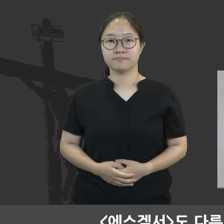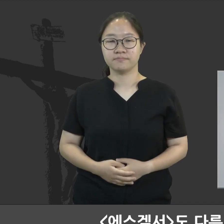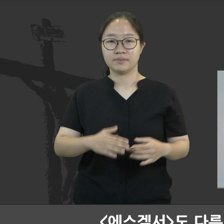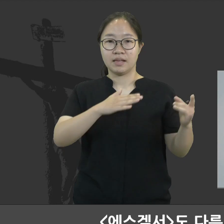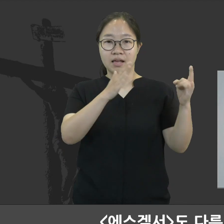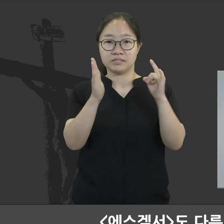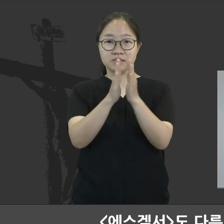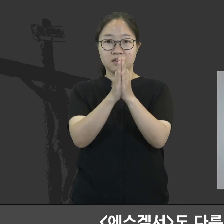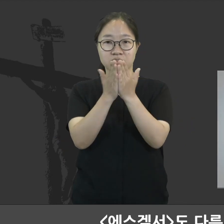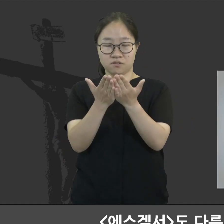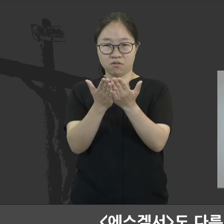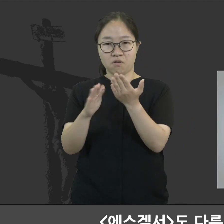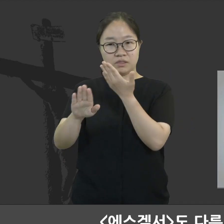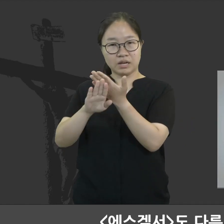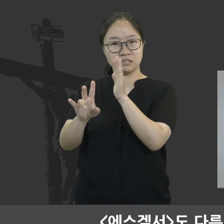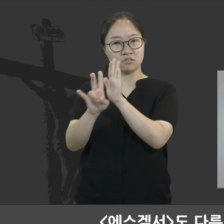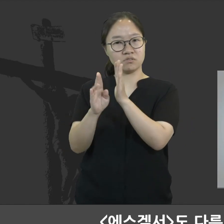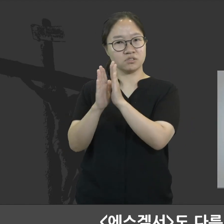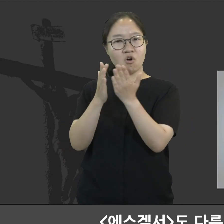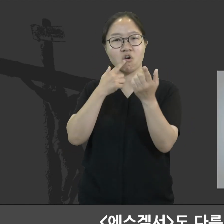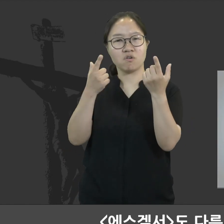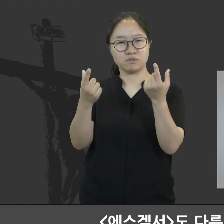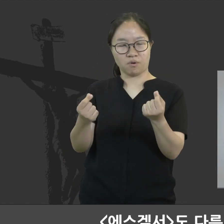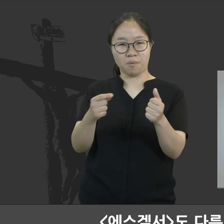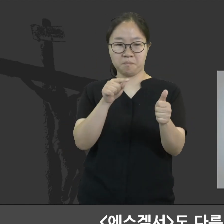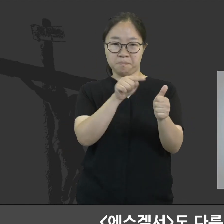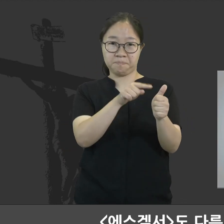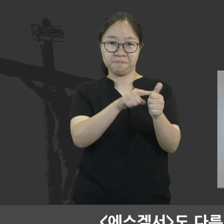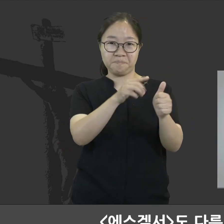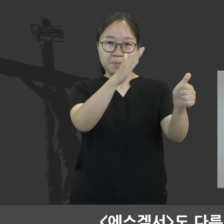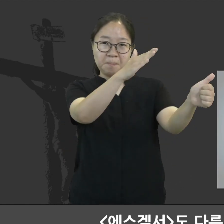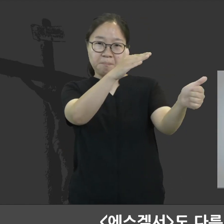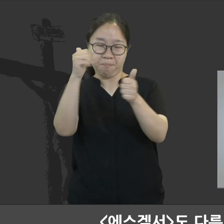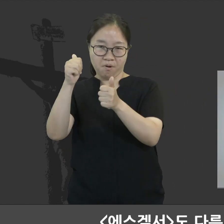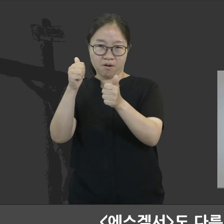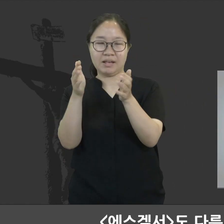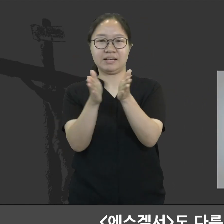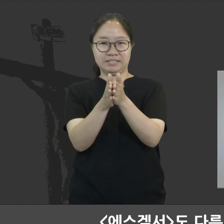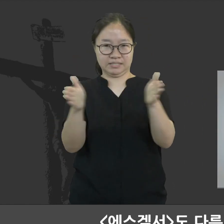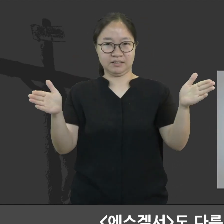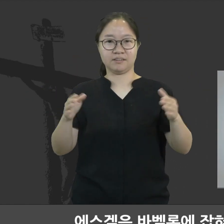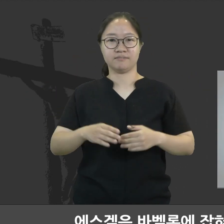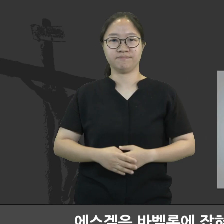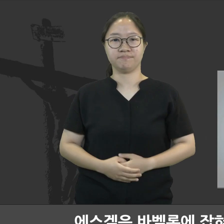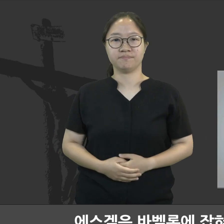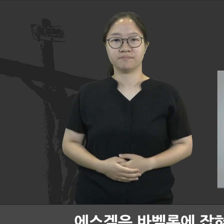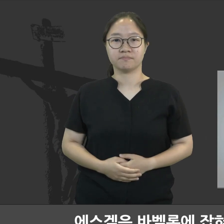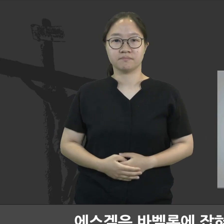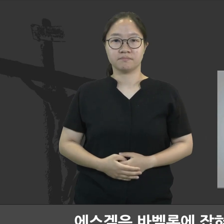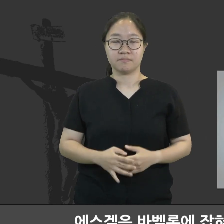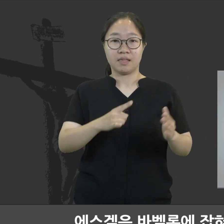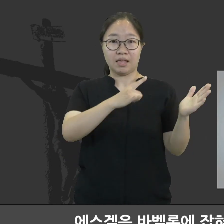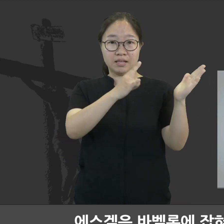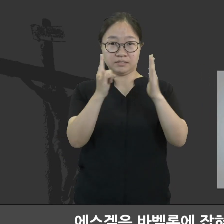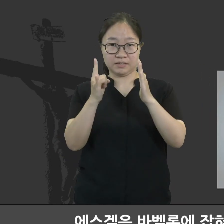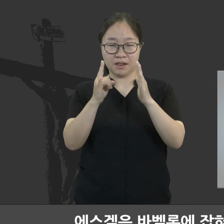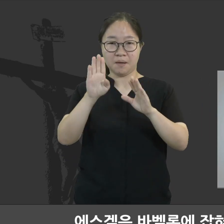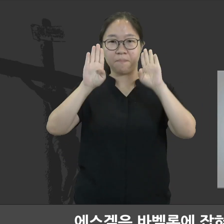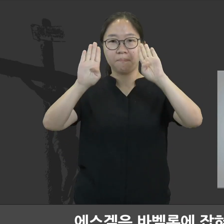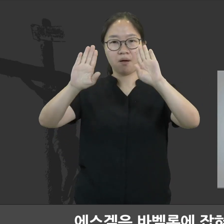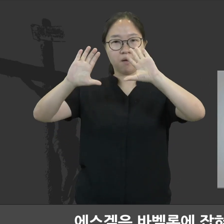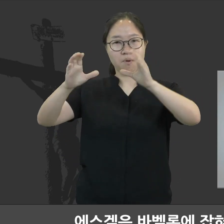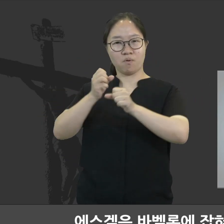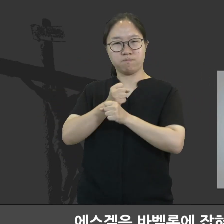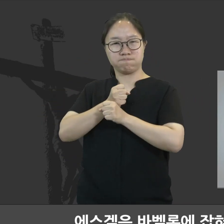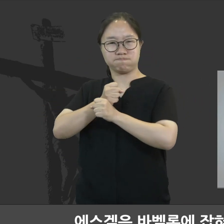에스겔서도 다른 선지서들처럼 한 인물이 선지자로 부름받는 장면으로 시작합니다. 에스겔은 바벨론에